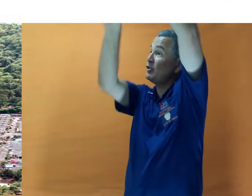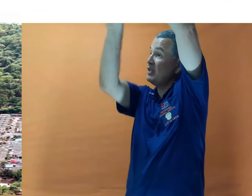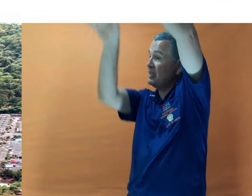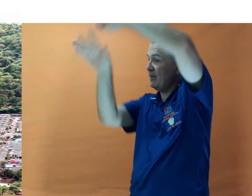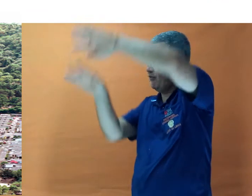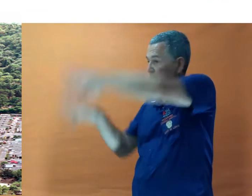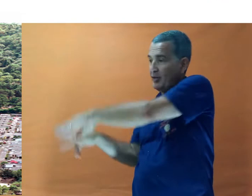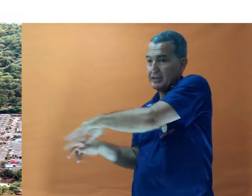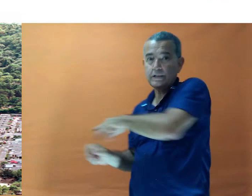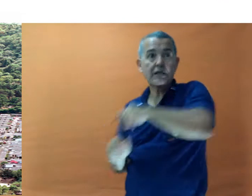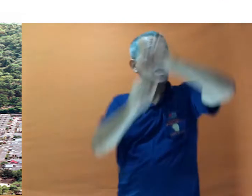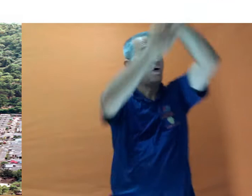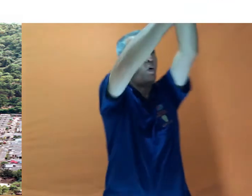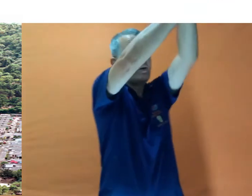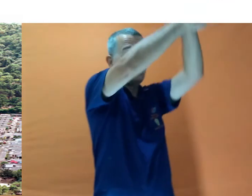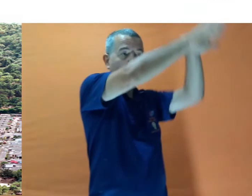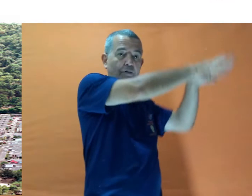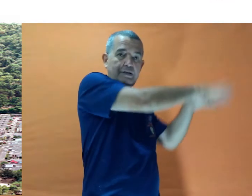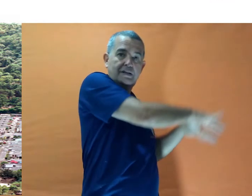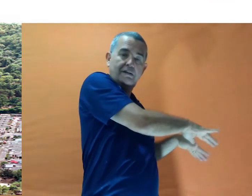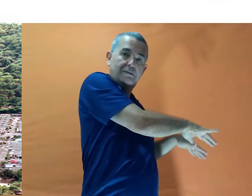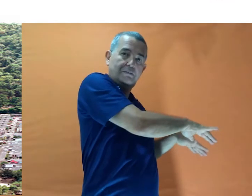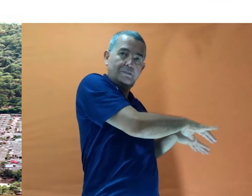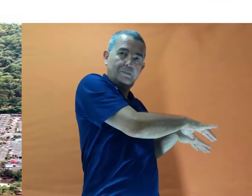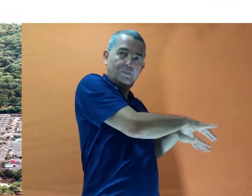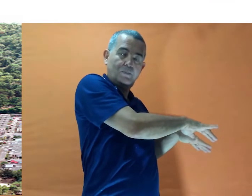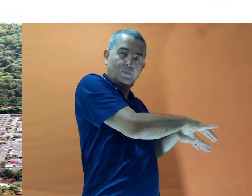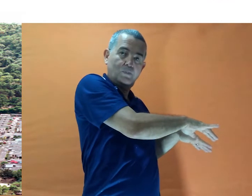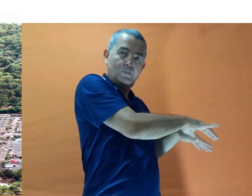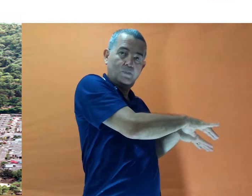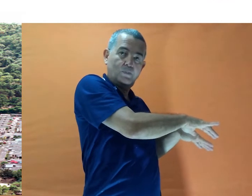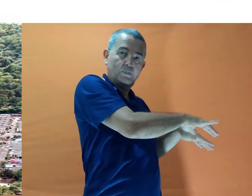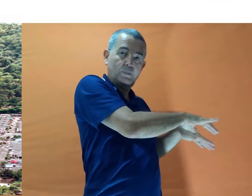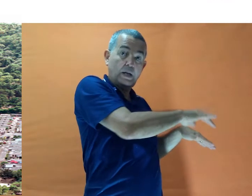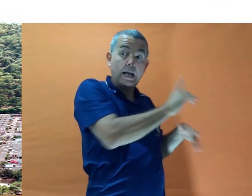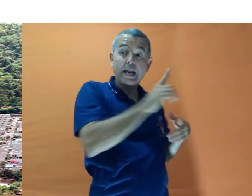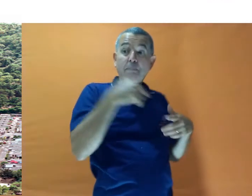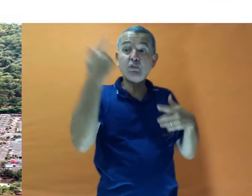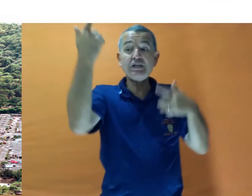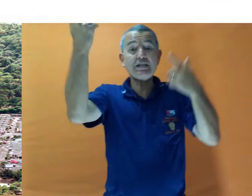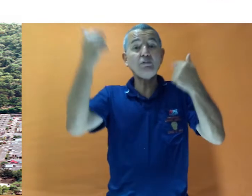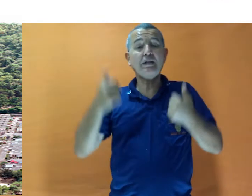A 2 e a 4, eu posso dizer que veio assim ou que veio assim.